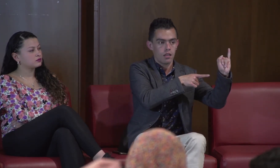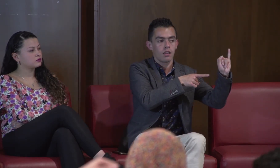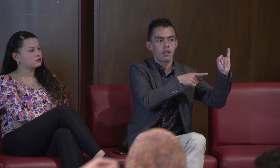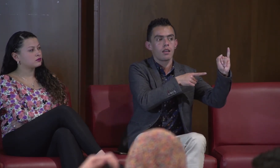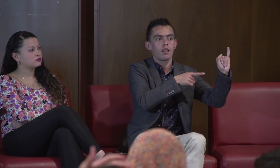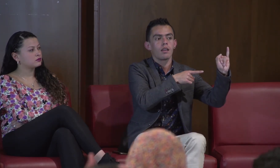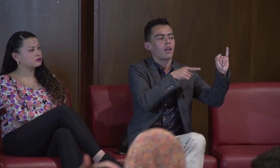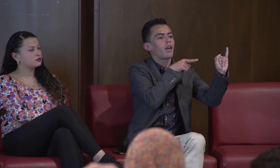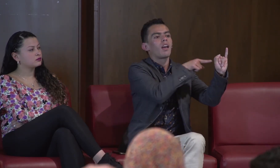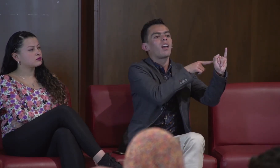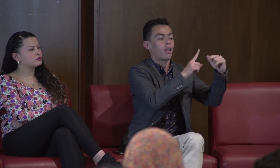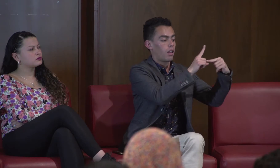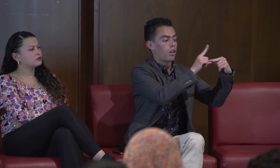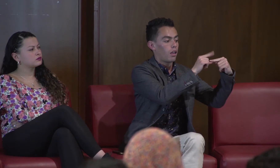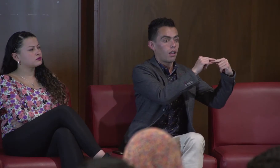En Cali,